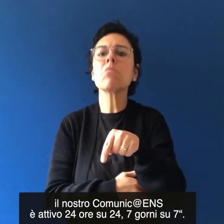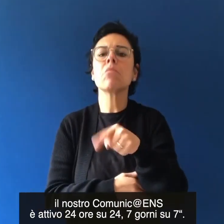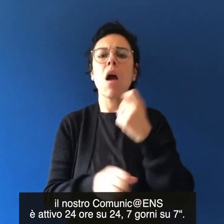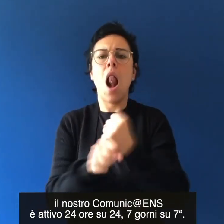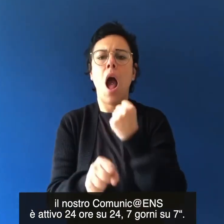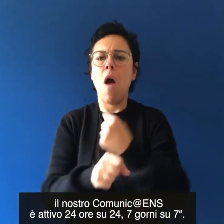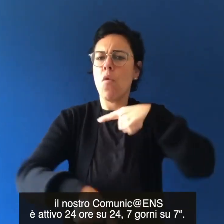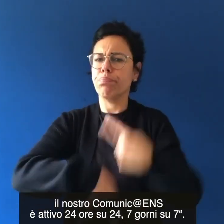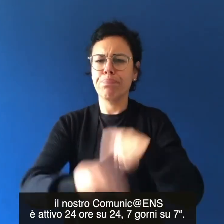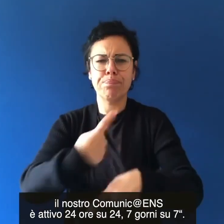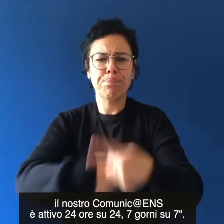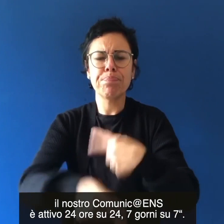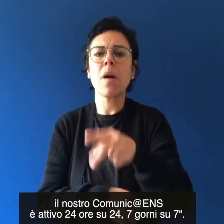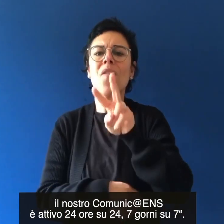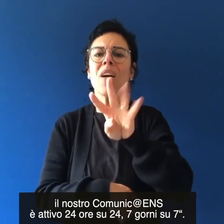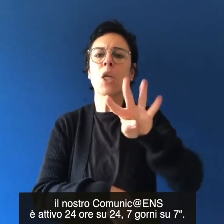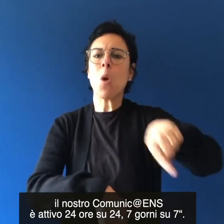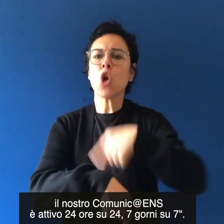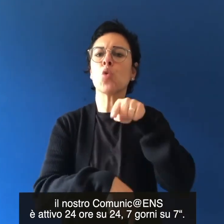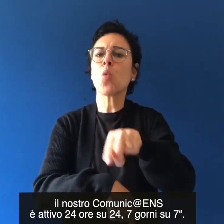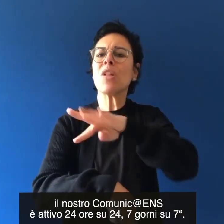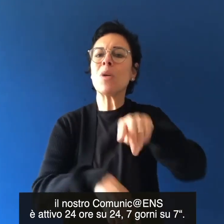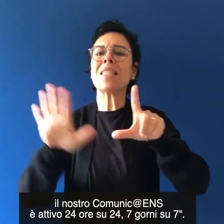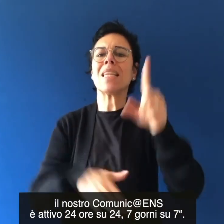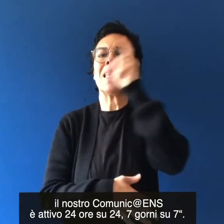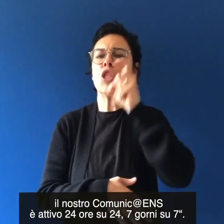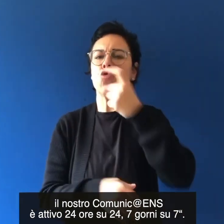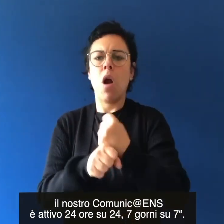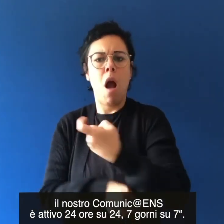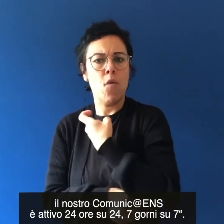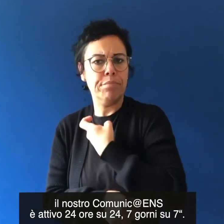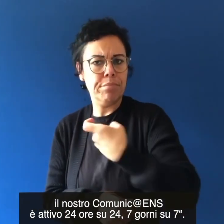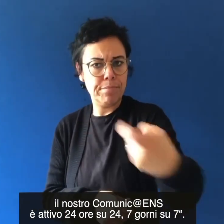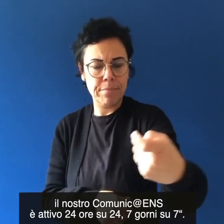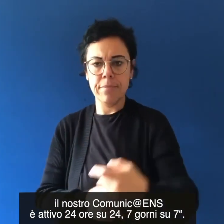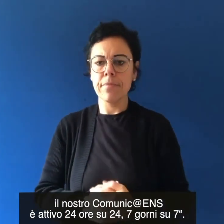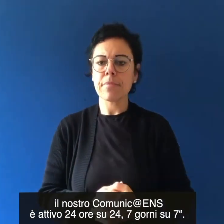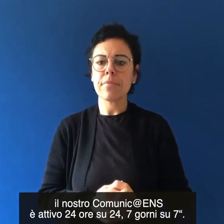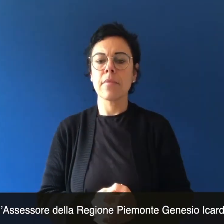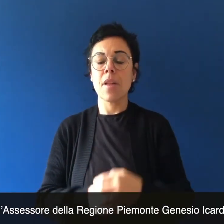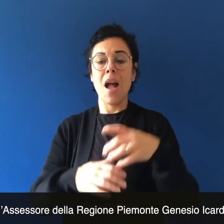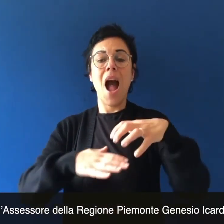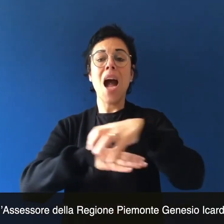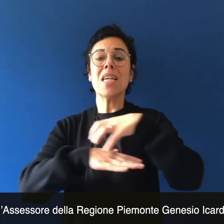attivo in maniera continuativa 24 ore su 24 e 7 giorni su 7. L'assessore